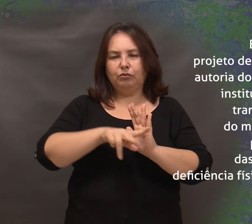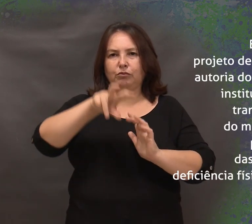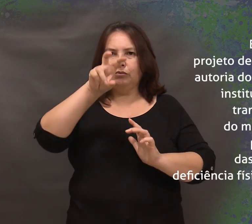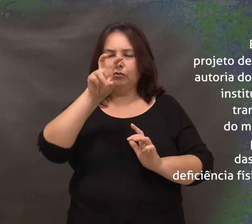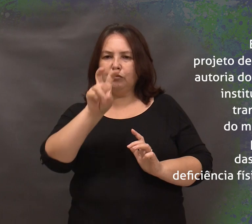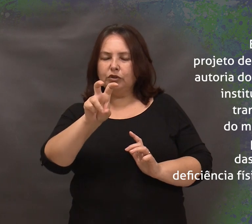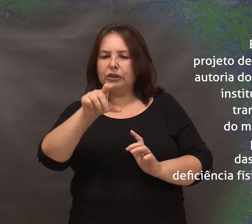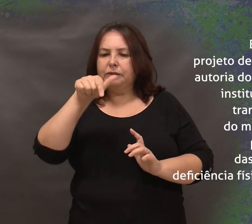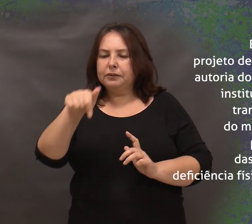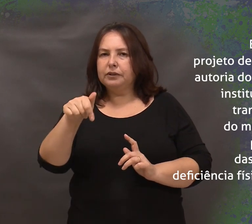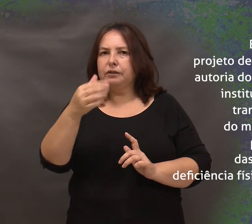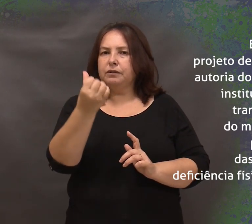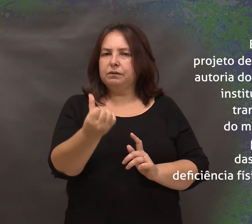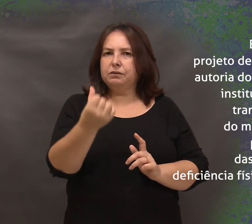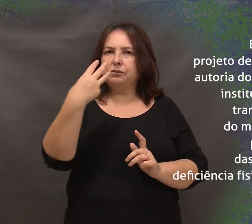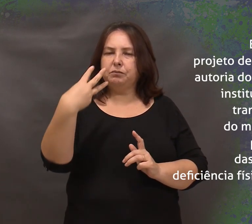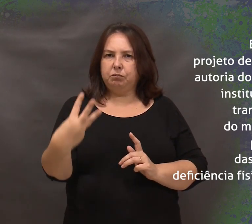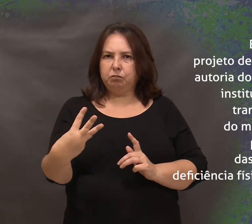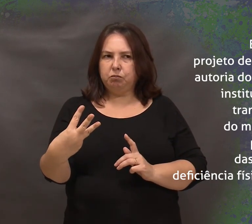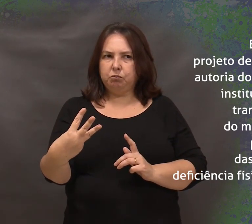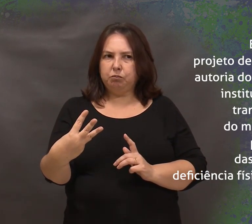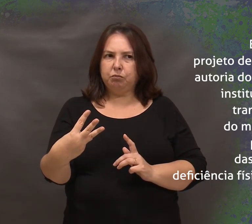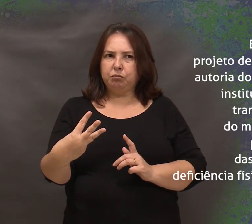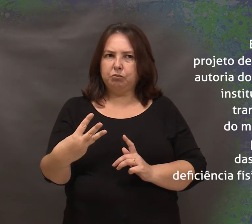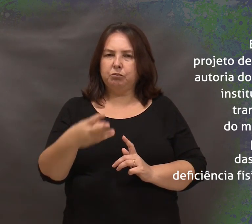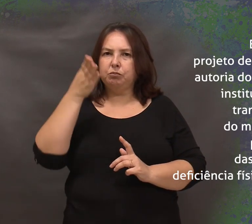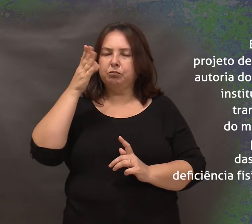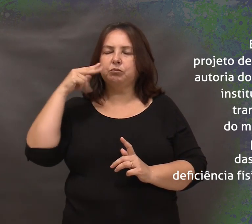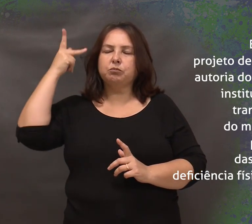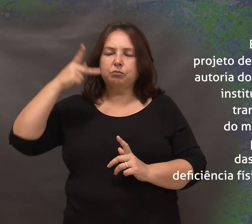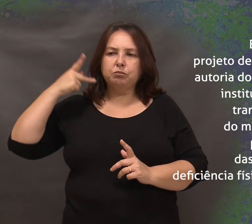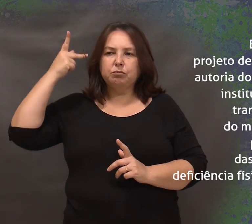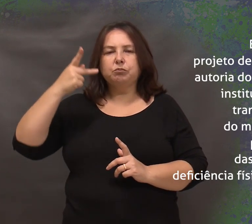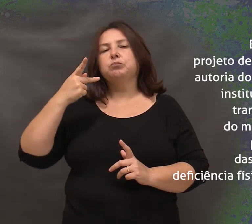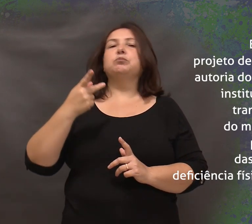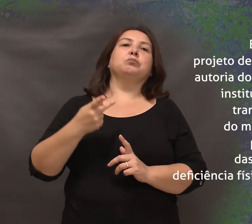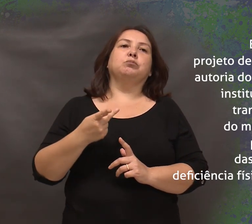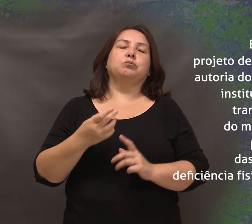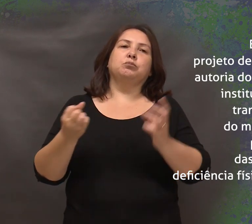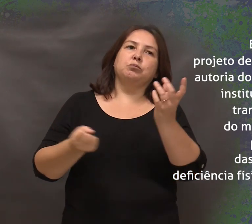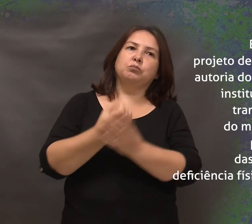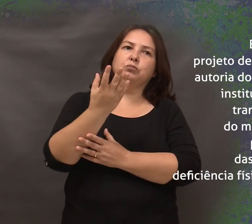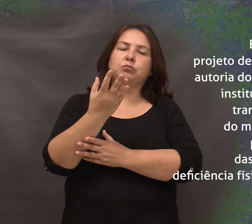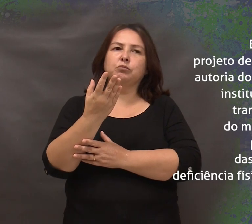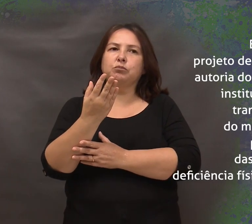de autoria do vereador Júlio Brenner